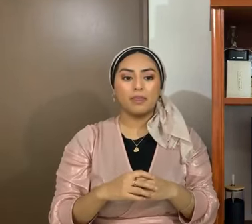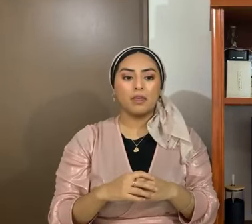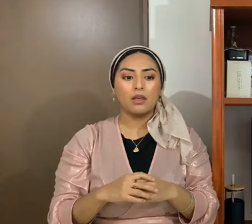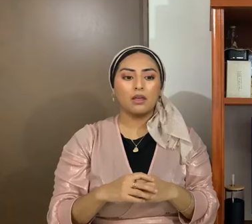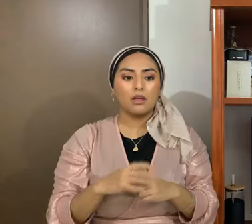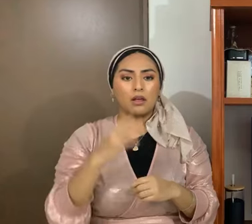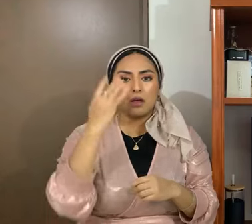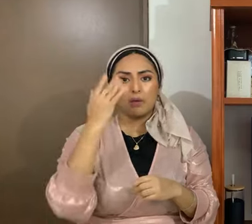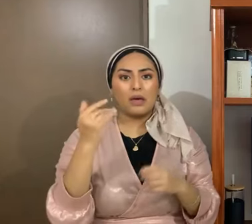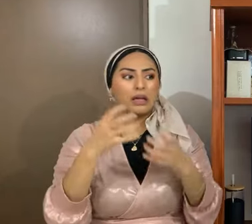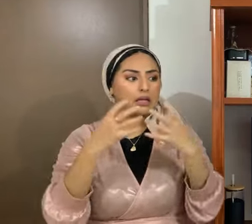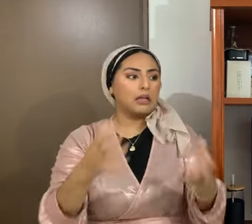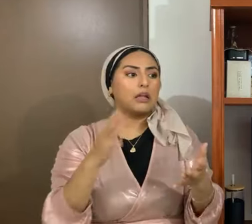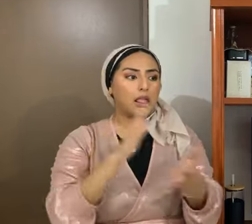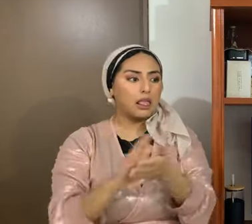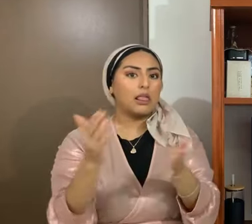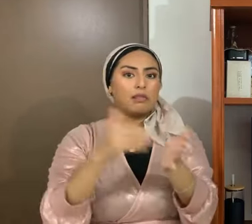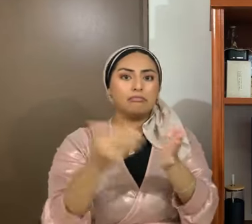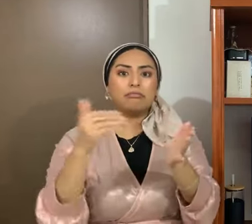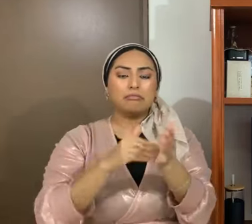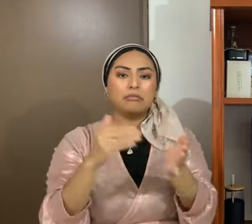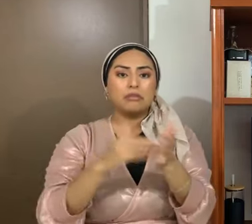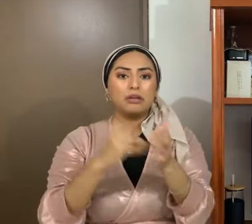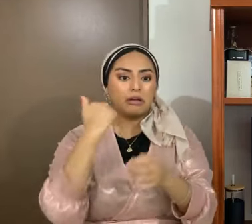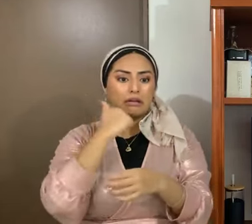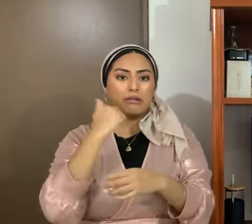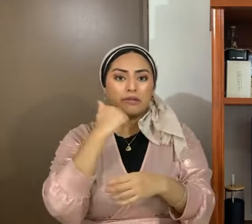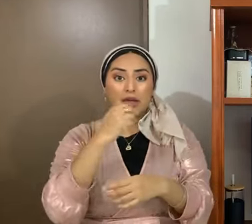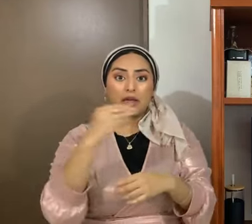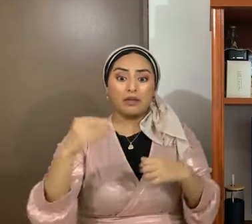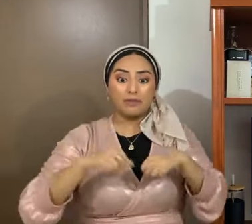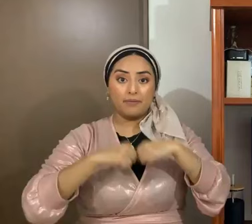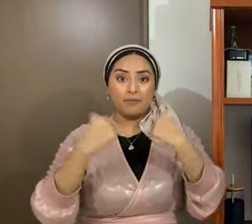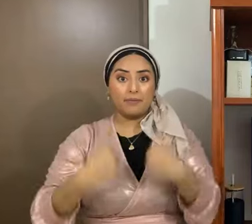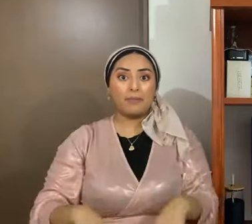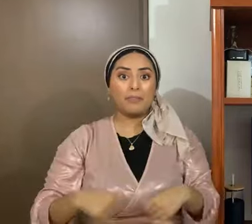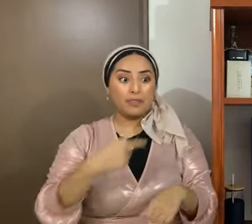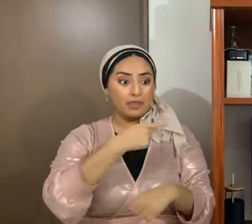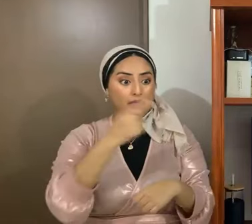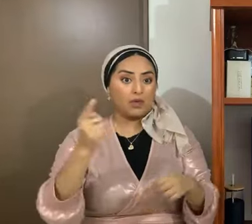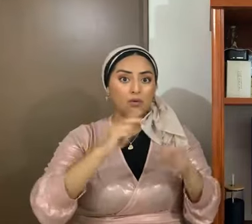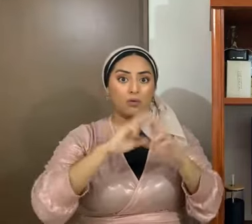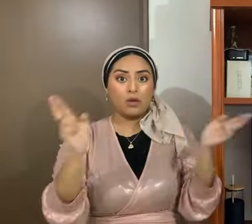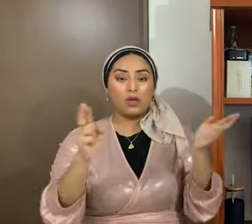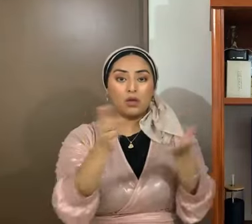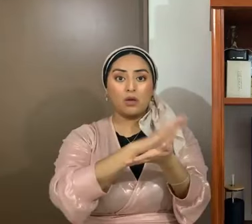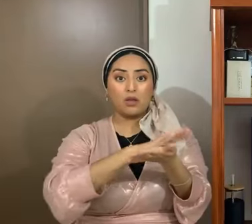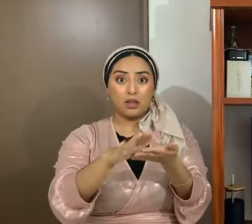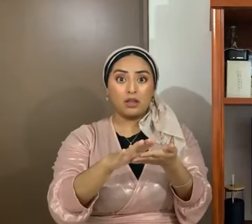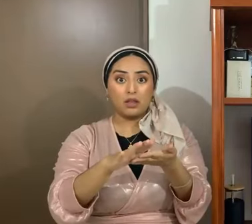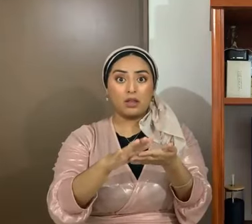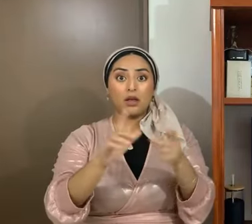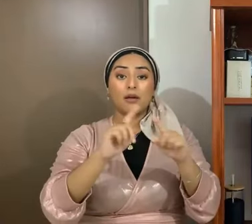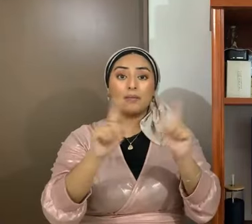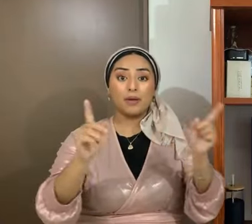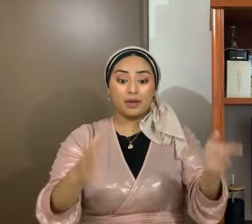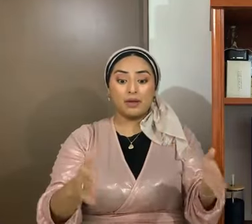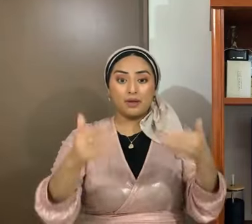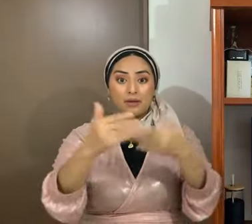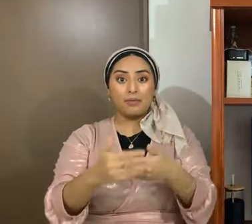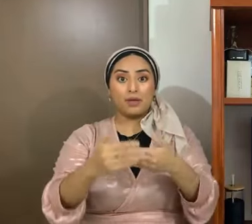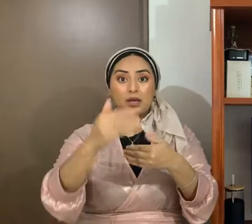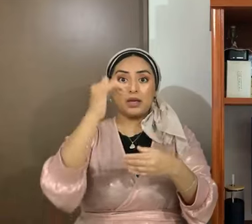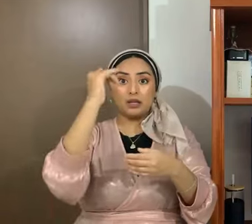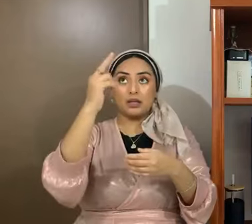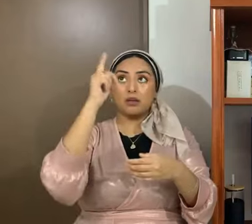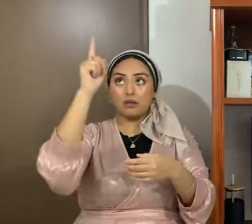¿por qué tanta purificación? Y los Kohanim ya estaban puros. El altar era conforme